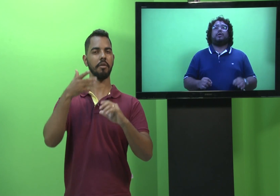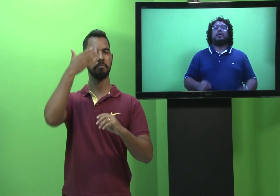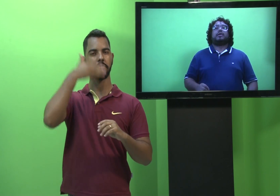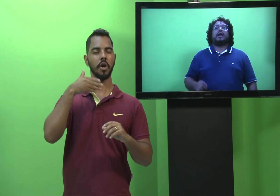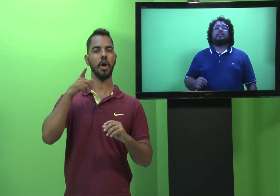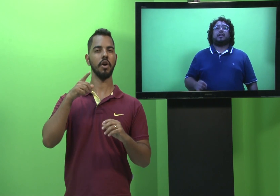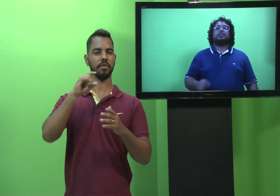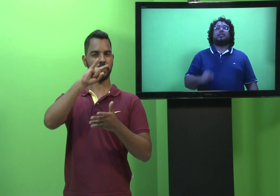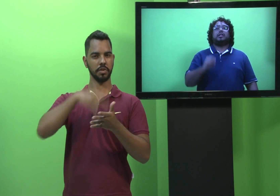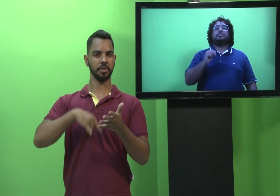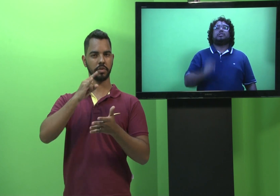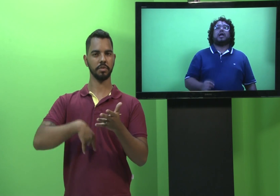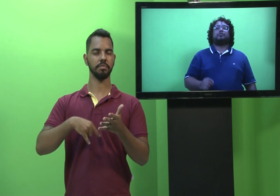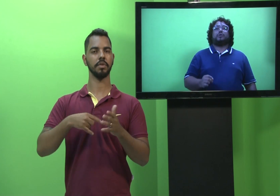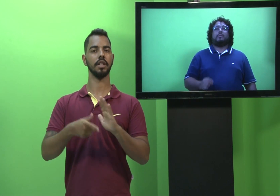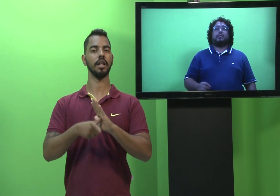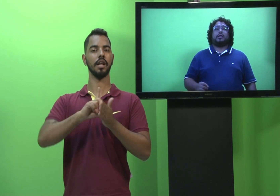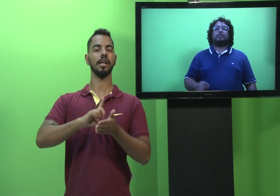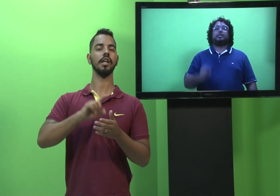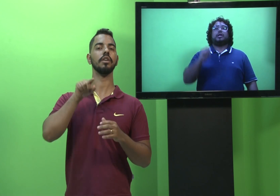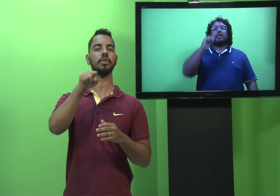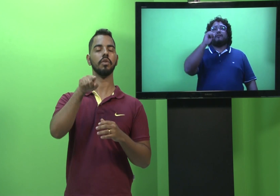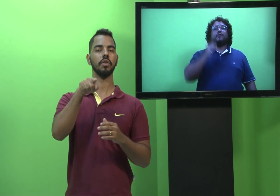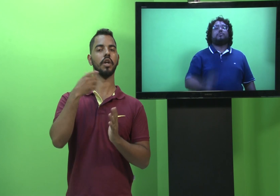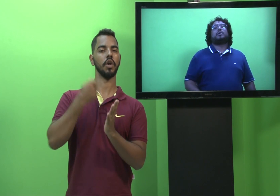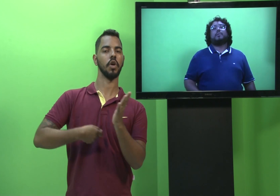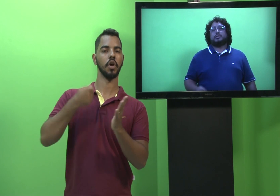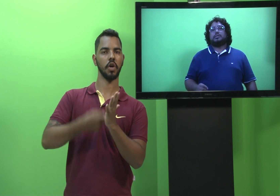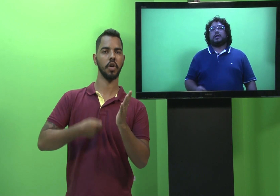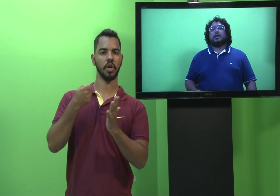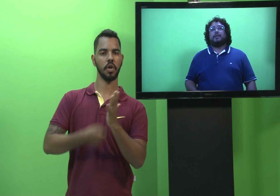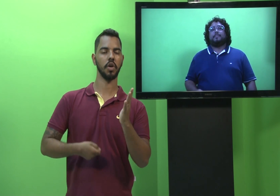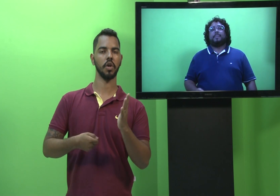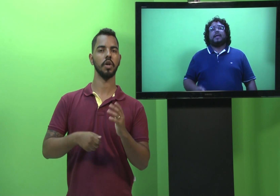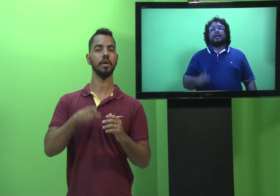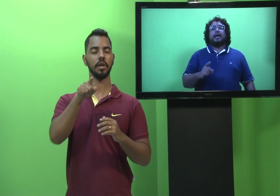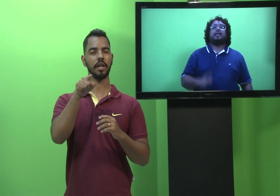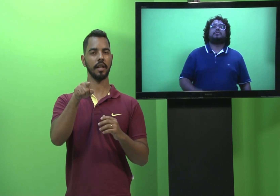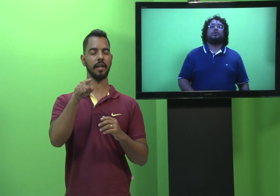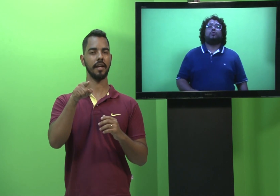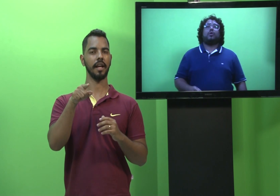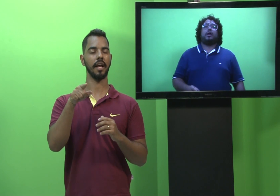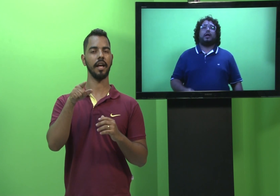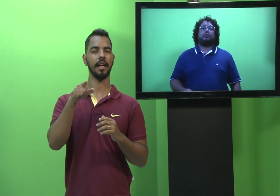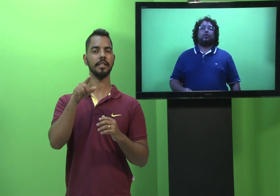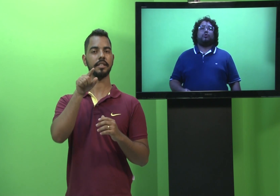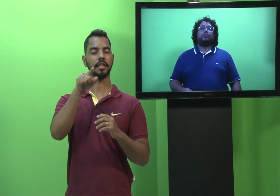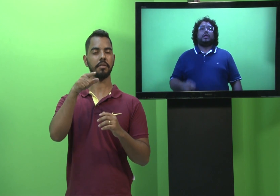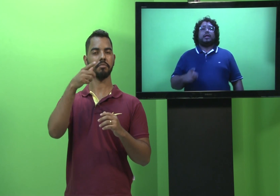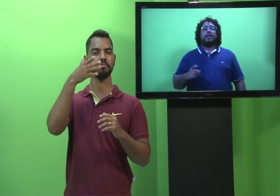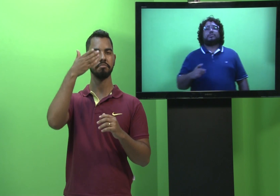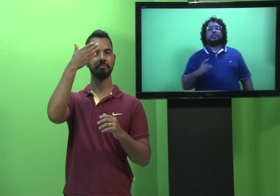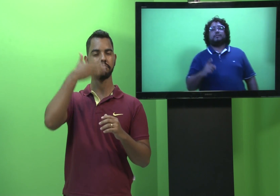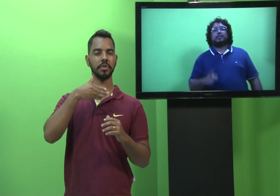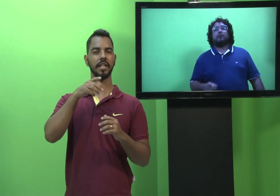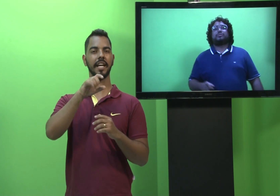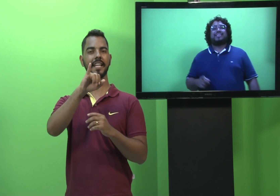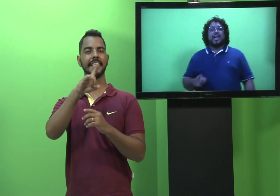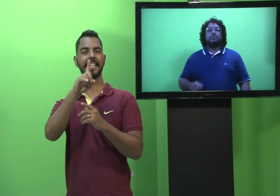digital que ateste a identidade do remetente na forma estabelecida em lei. Na redação do correio eletrônico, lembre-se de evitar os